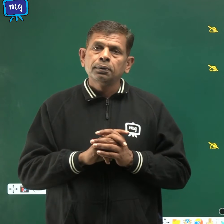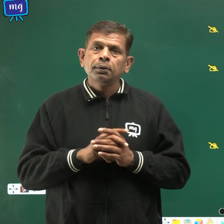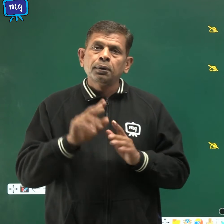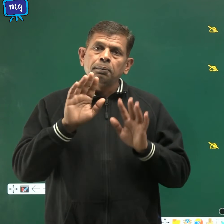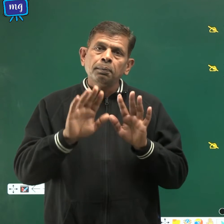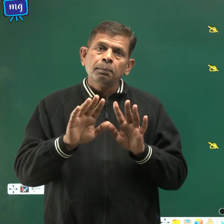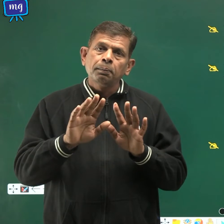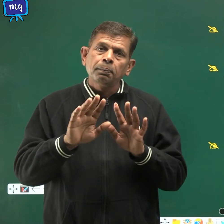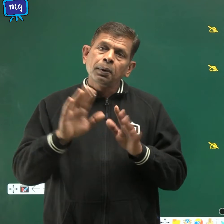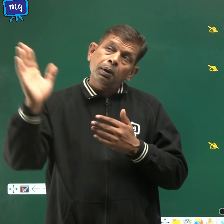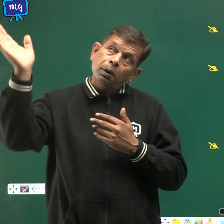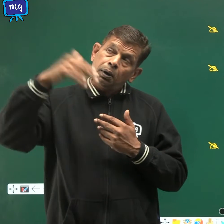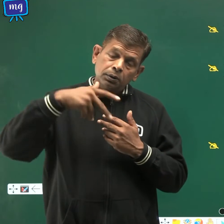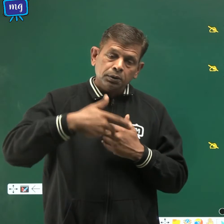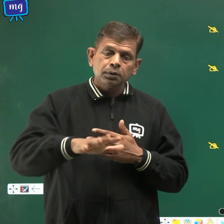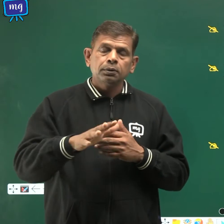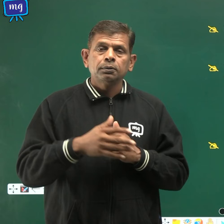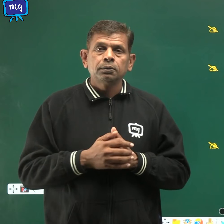पर आघात कर सकती है।